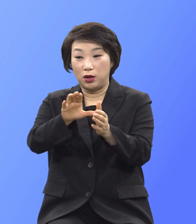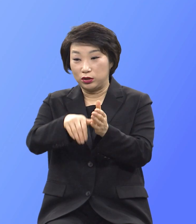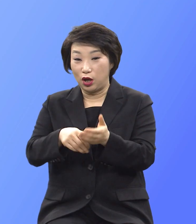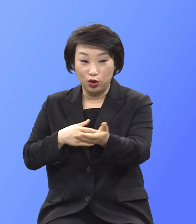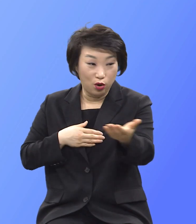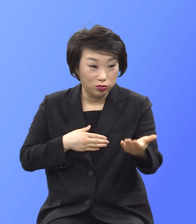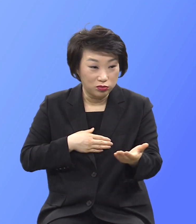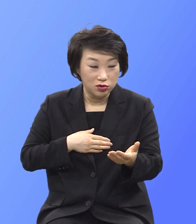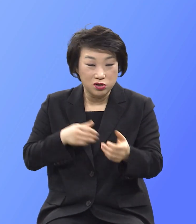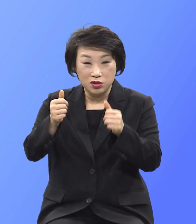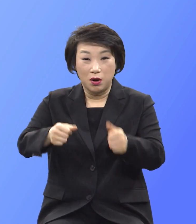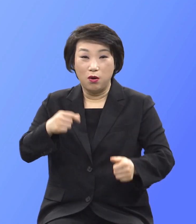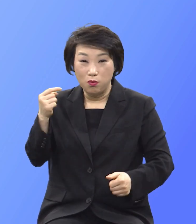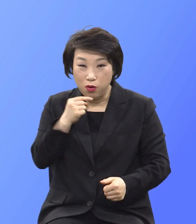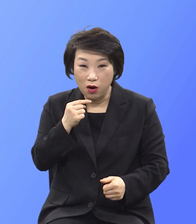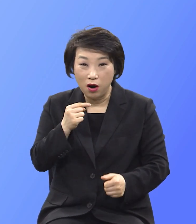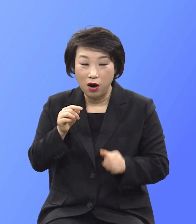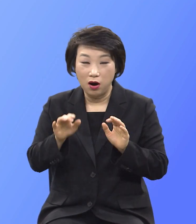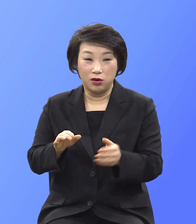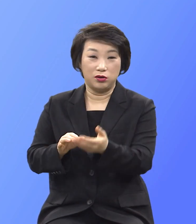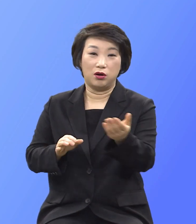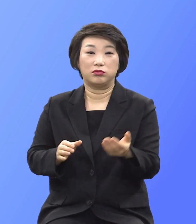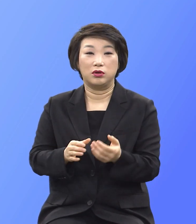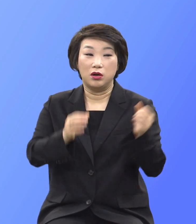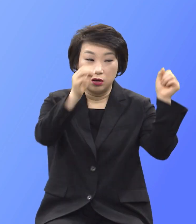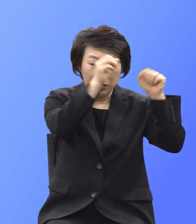때 무서운 심판으로